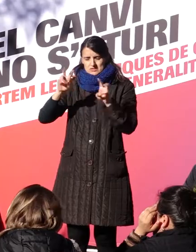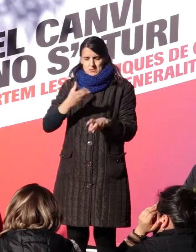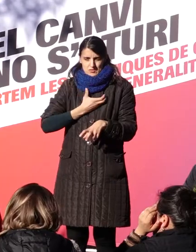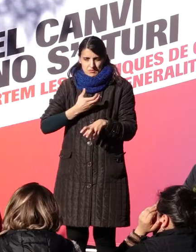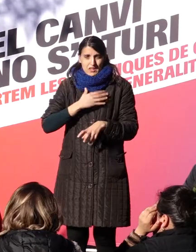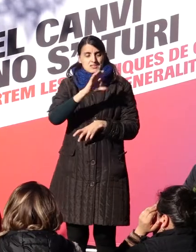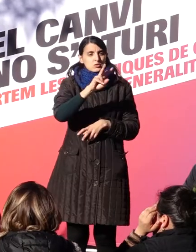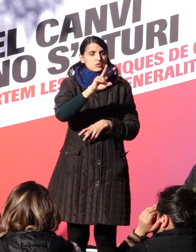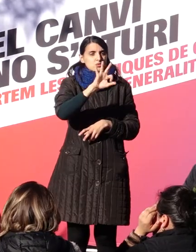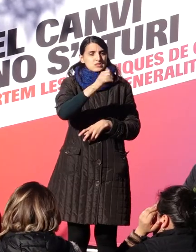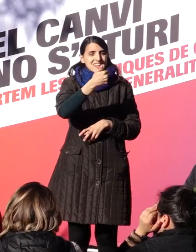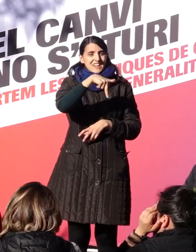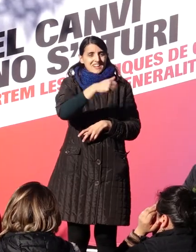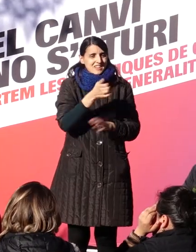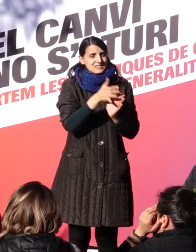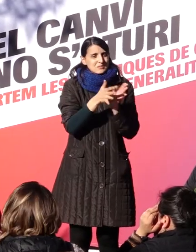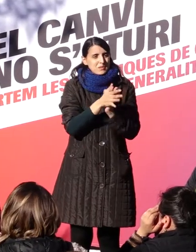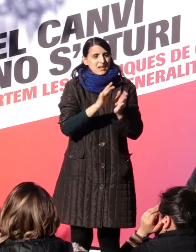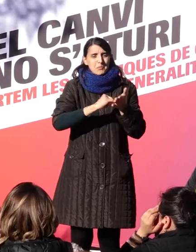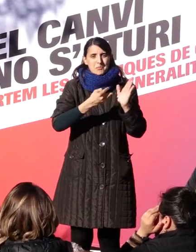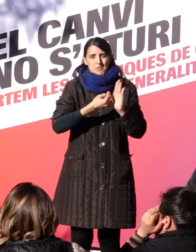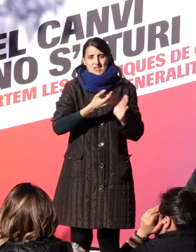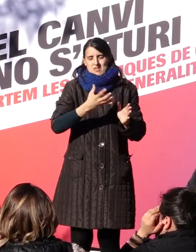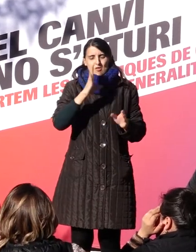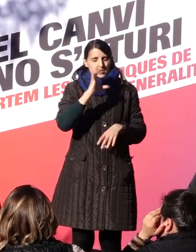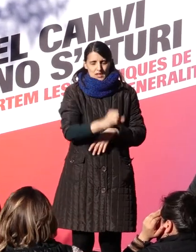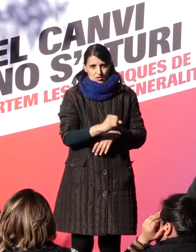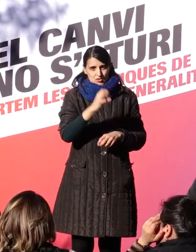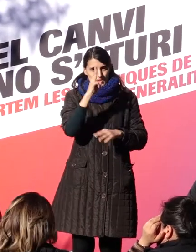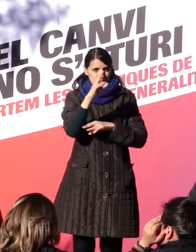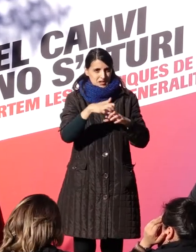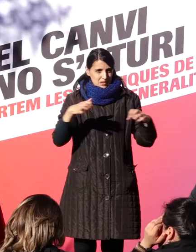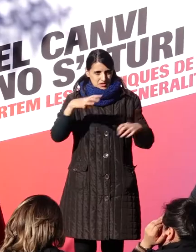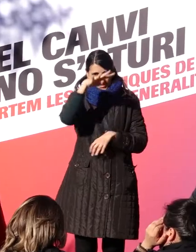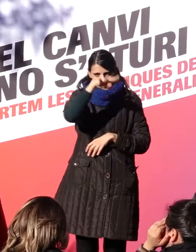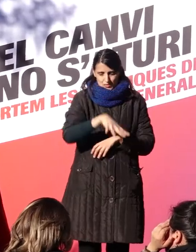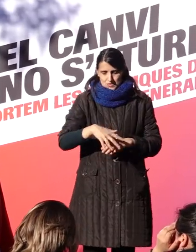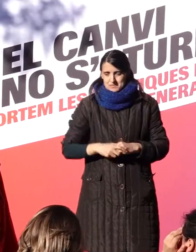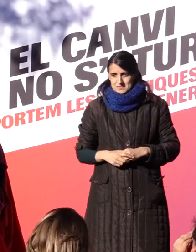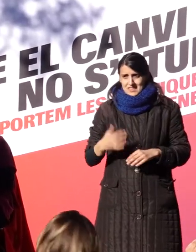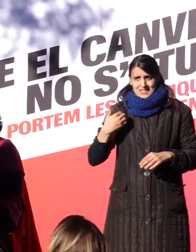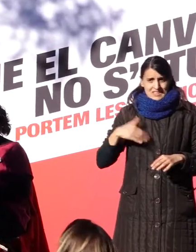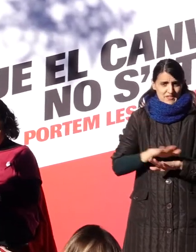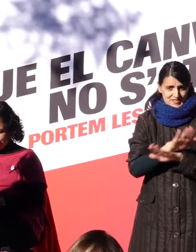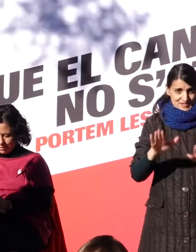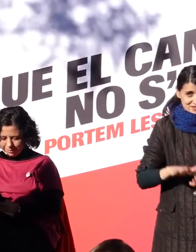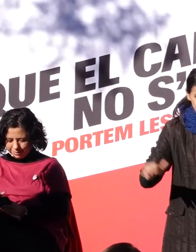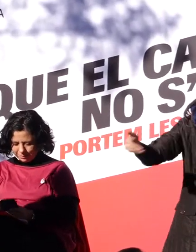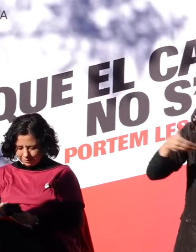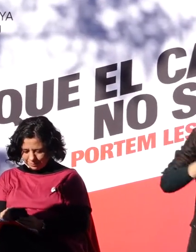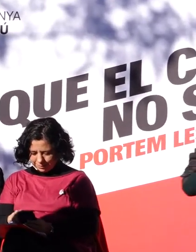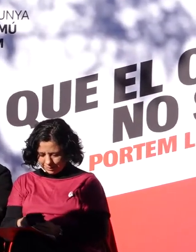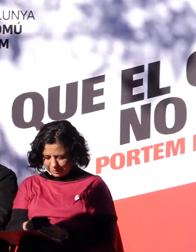programa de gobierno para cuando se llegue al parlament de catalunya y deseablemente al gobierno de la generalitat me piden que corte solamente quiero